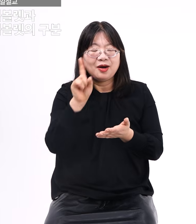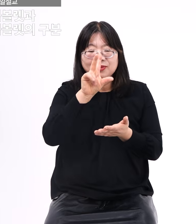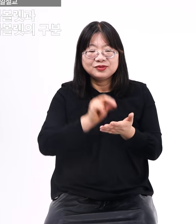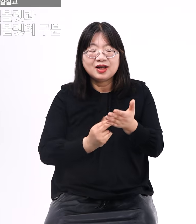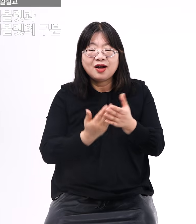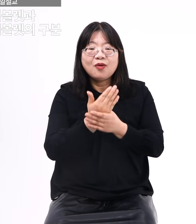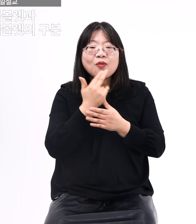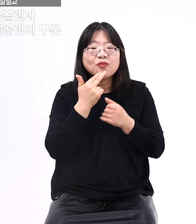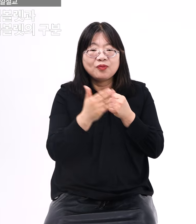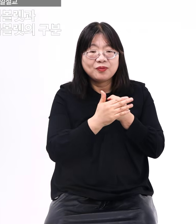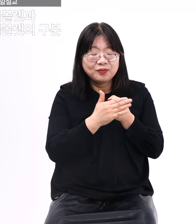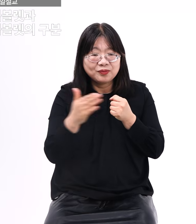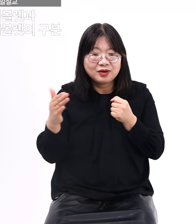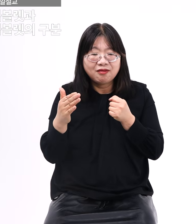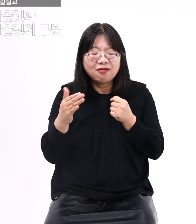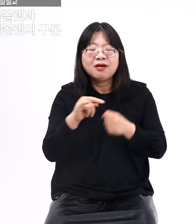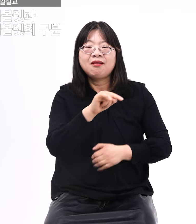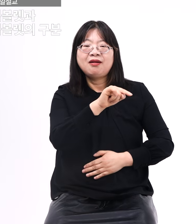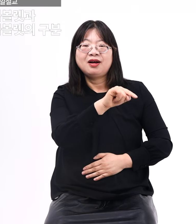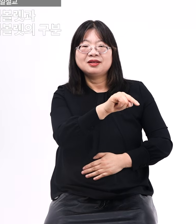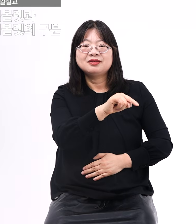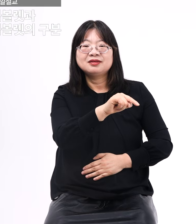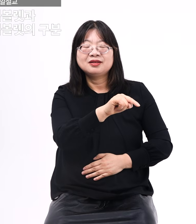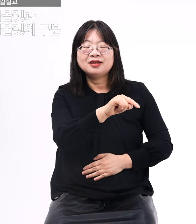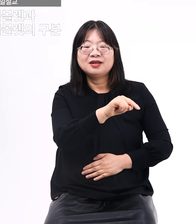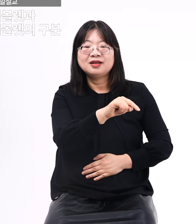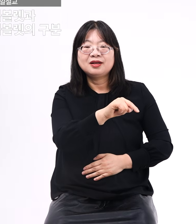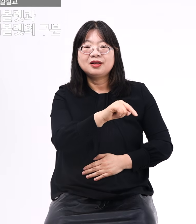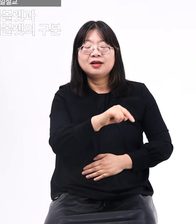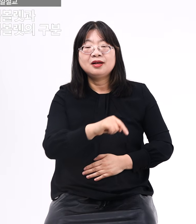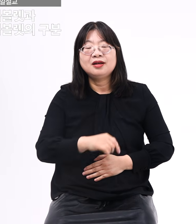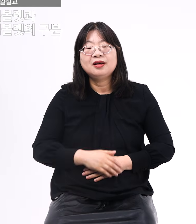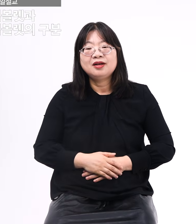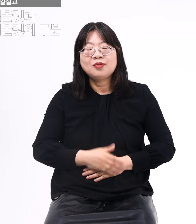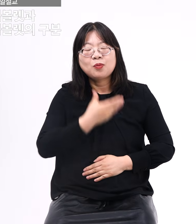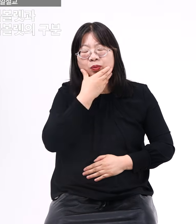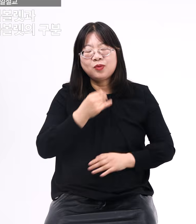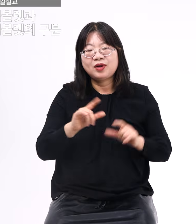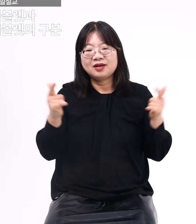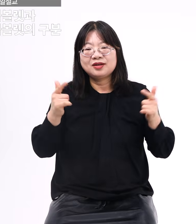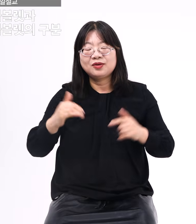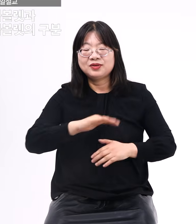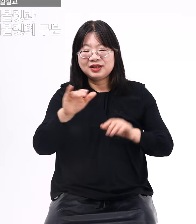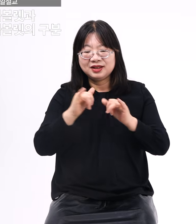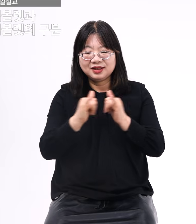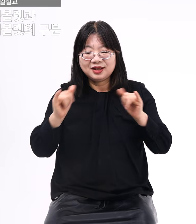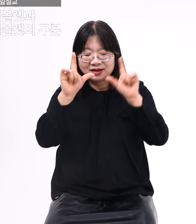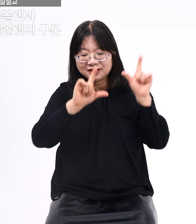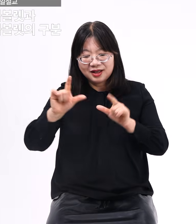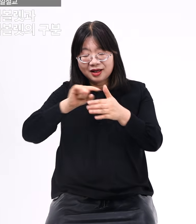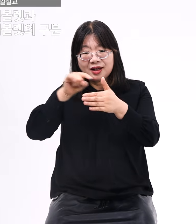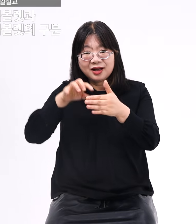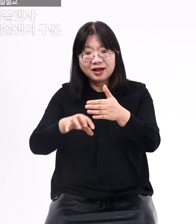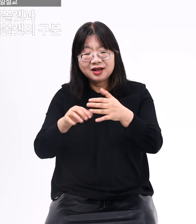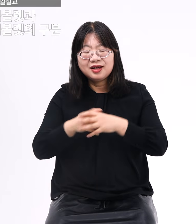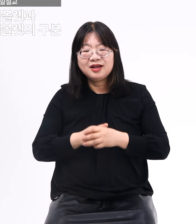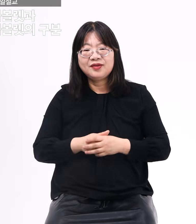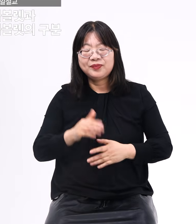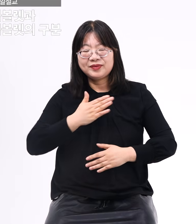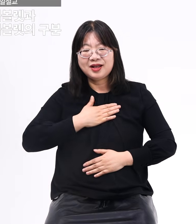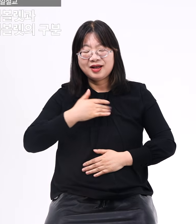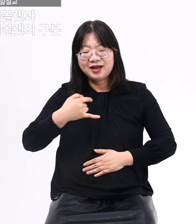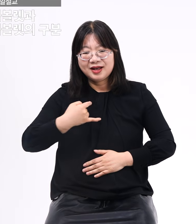일어나지 않았다고 그게 복도 아니고 우리 인간의 삶 속에는